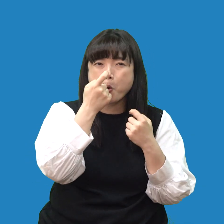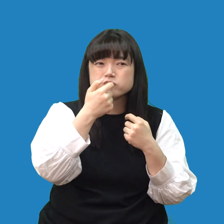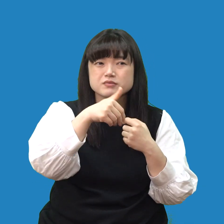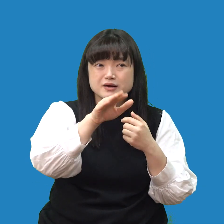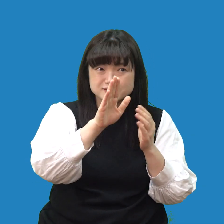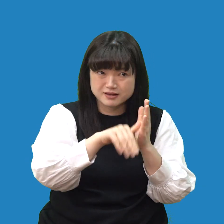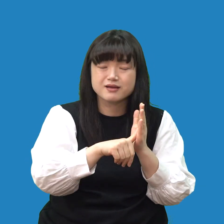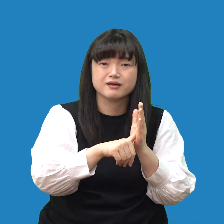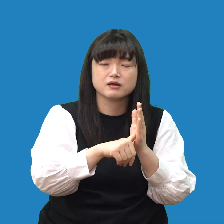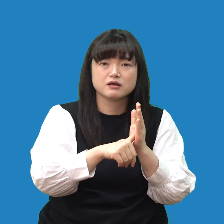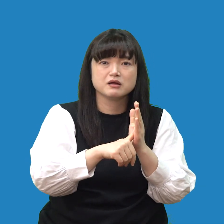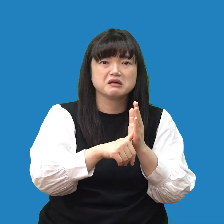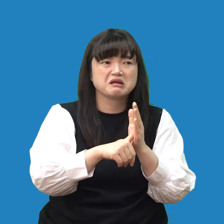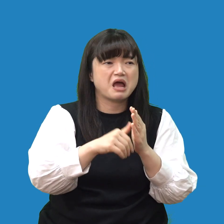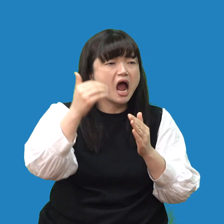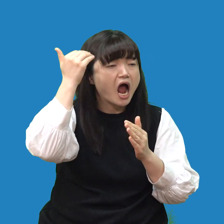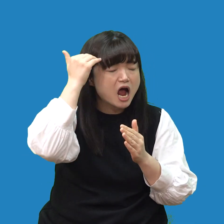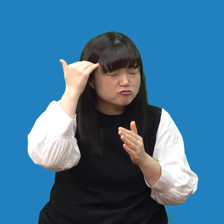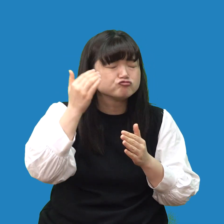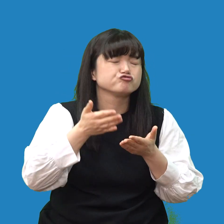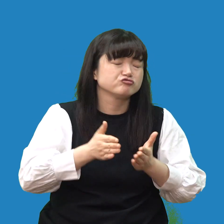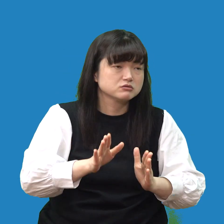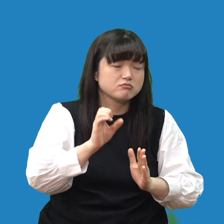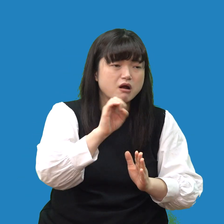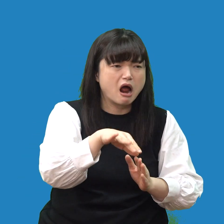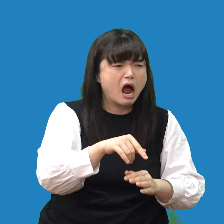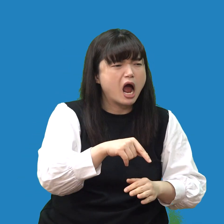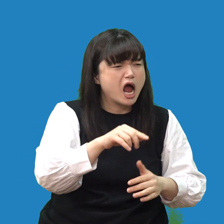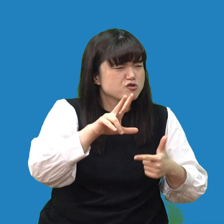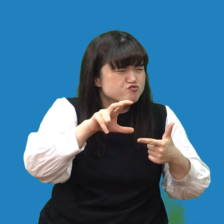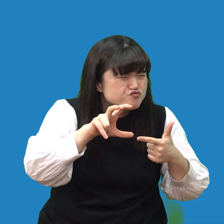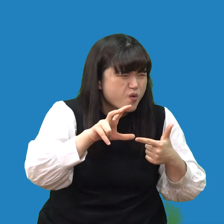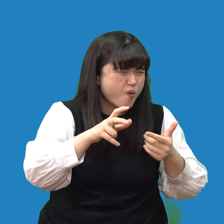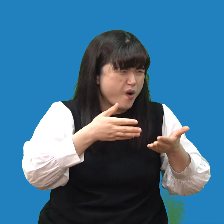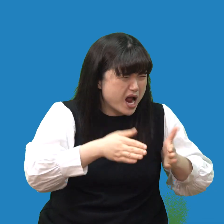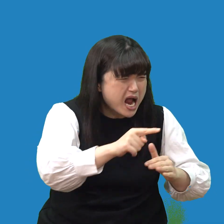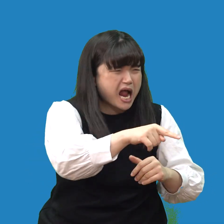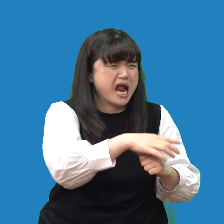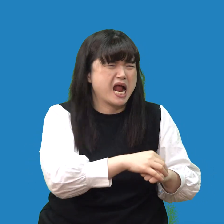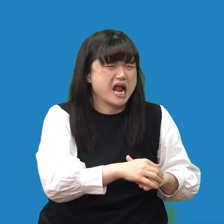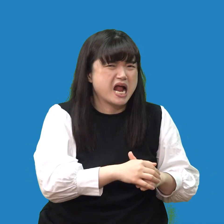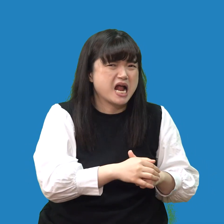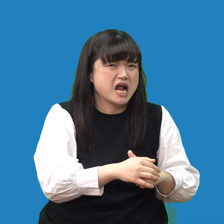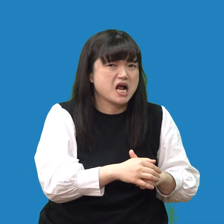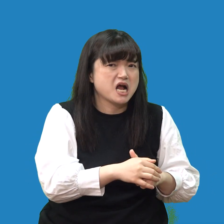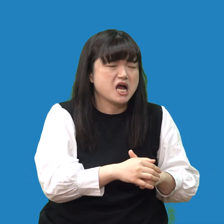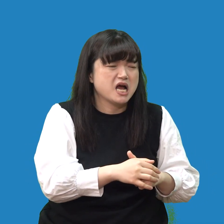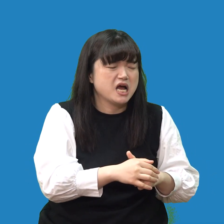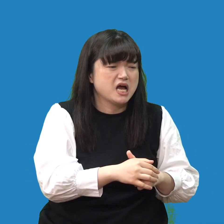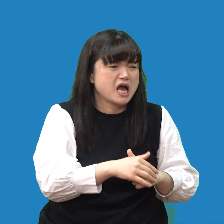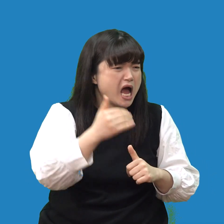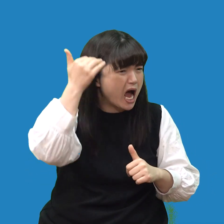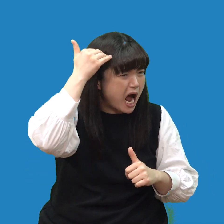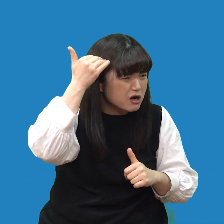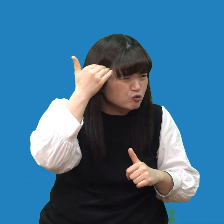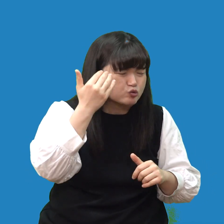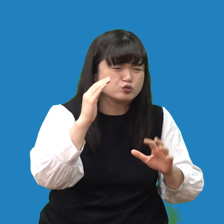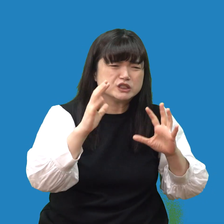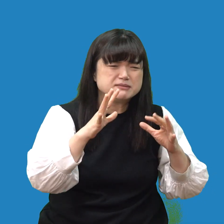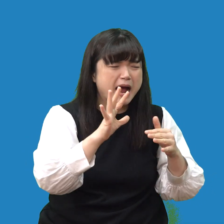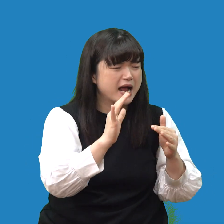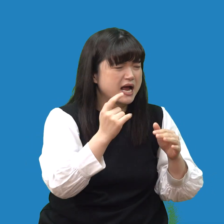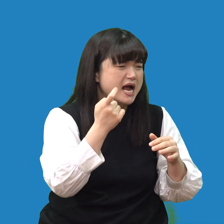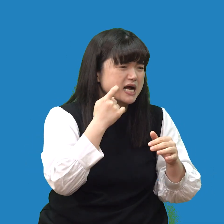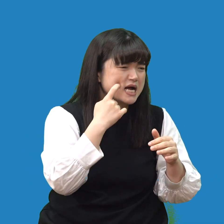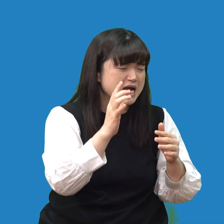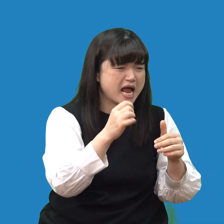그러면 6.25 전쟁, 고아 입양을 이야기했습니다. 특히 제가 있었던 미시간에는 한국에서 입양된 분들이